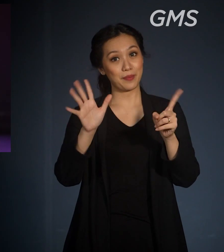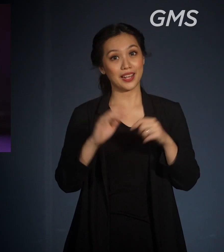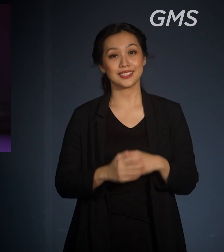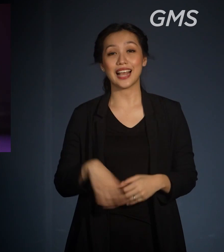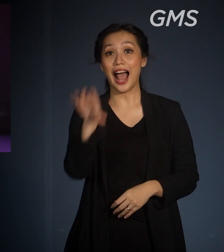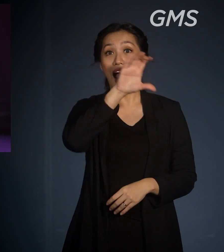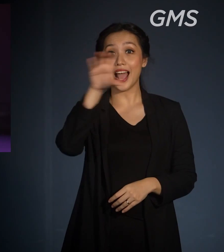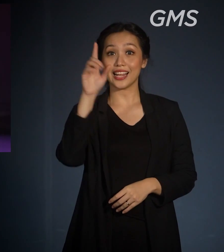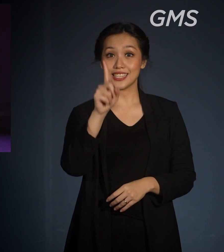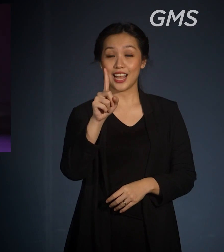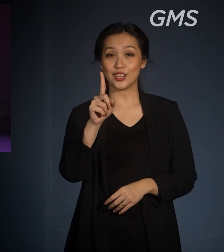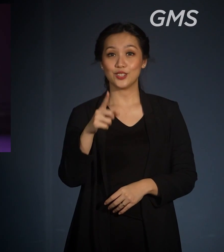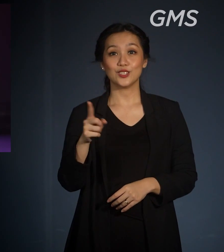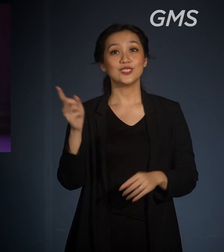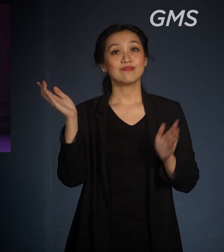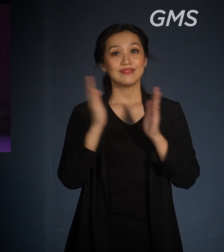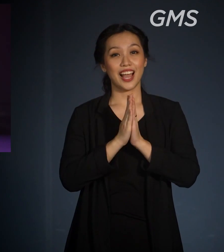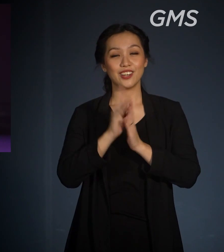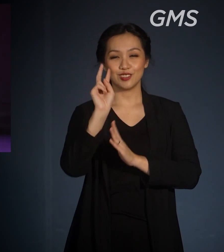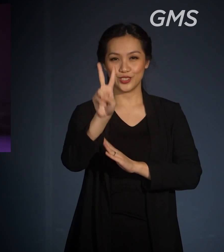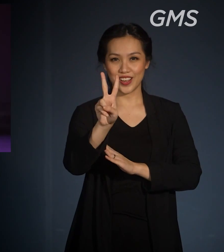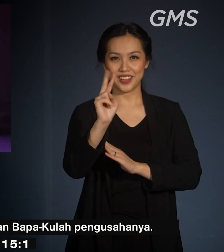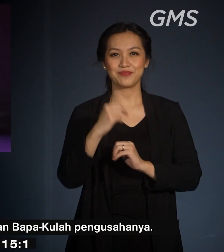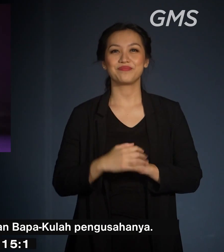ayat 1 dan ayat yang kedua.